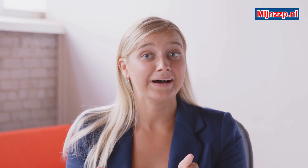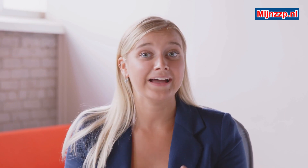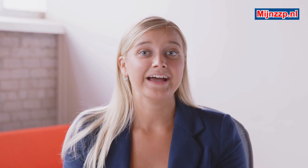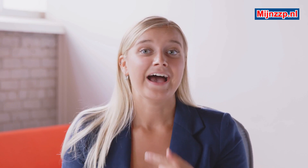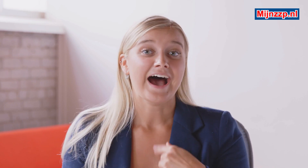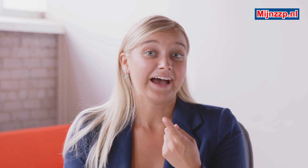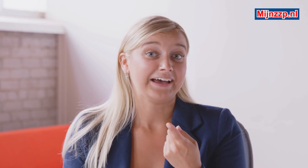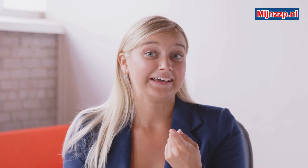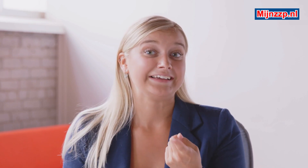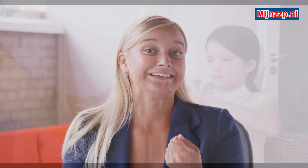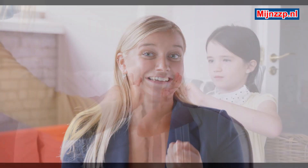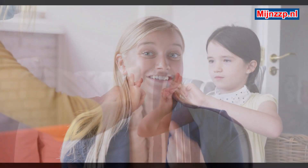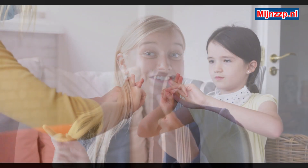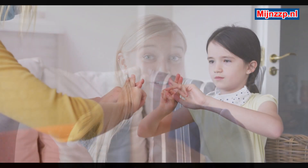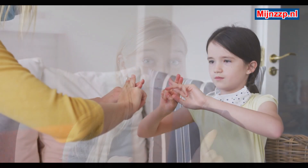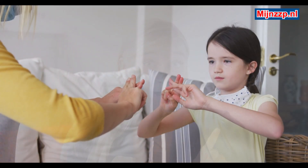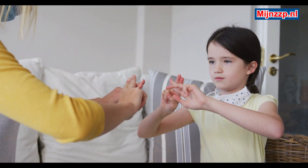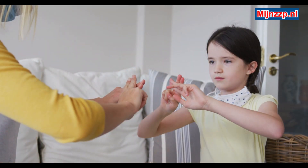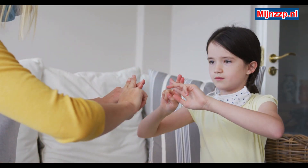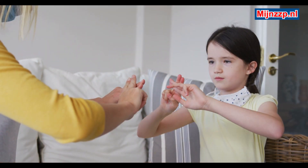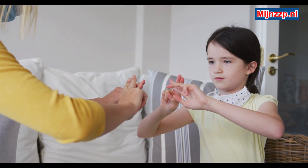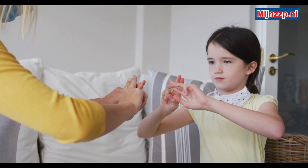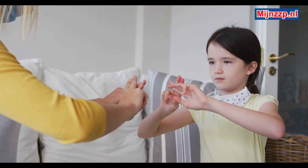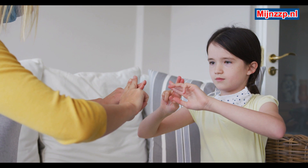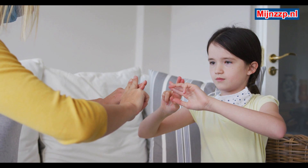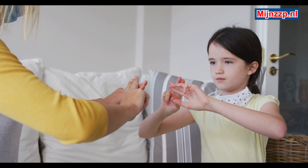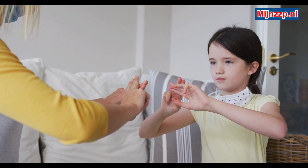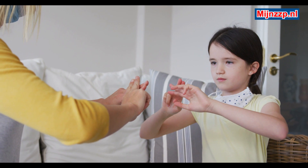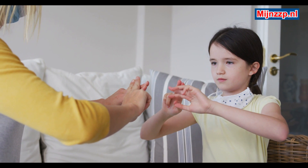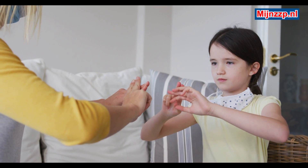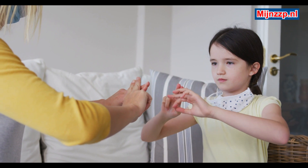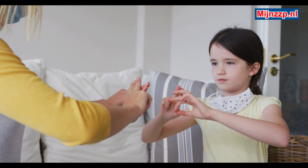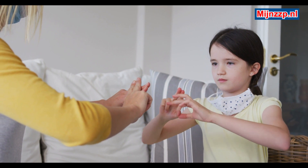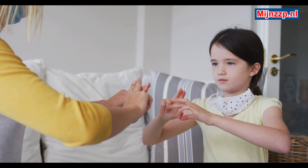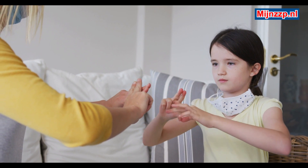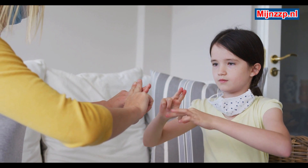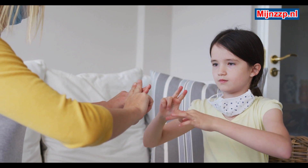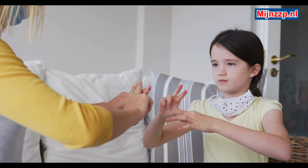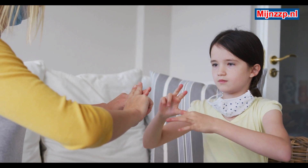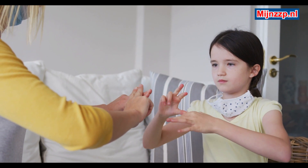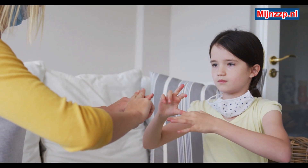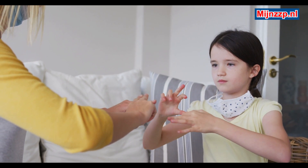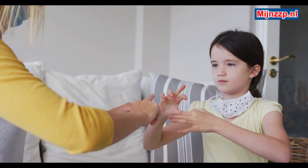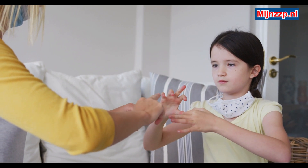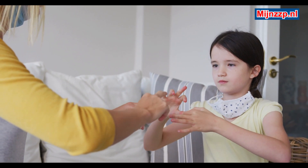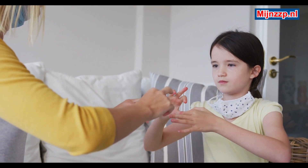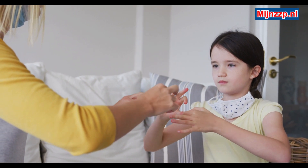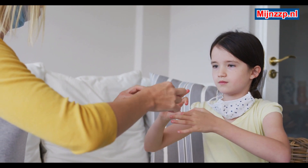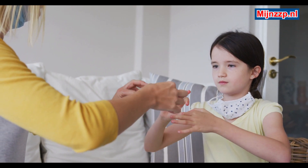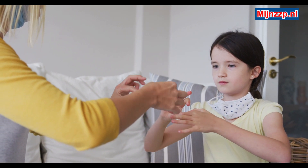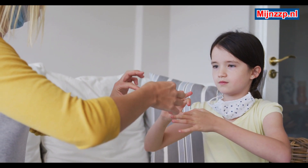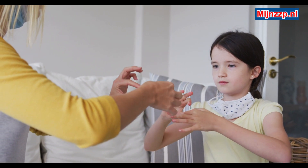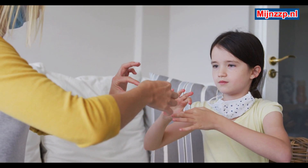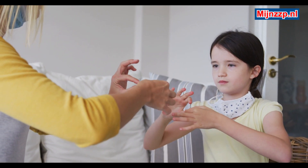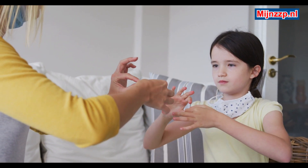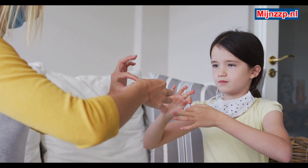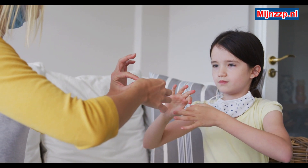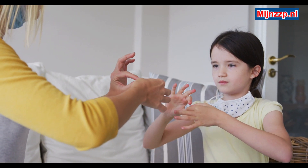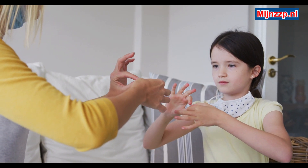Familienmitglied gehörlos oder schwerhörig ist. Das Erlernen der Gebärdensprache, wie das Erlernen des Schreibens,